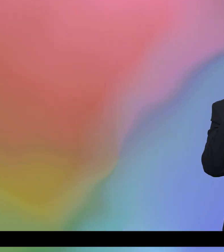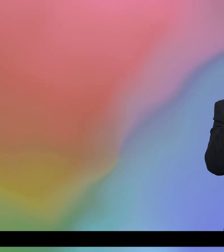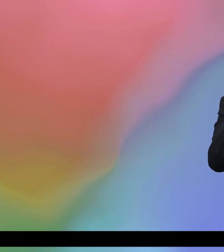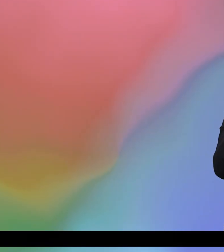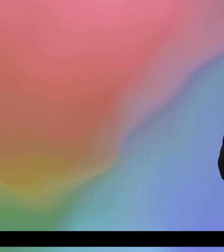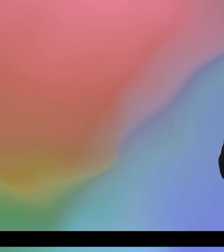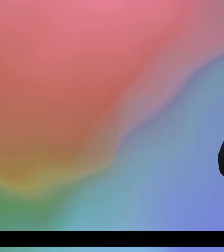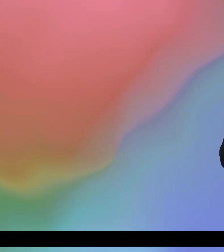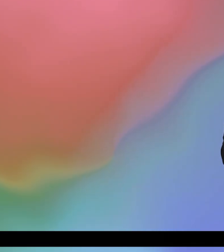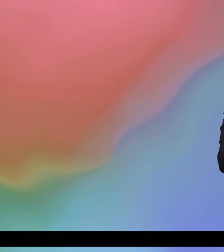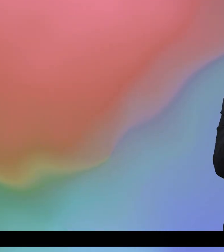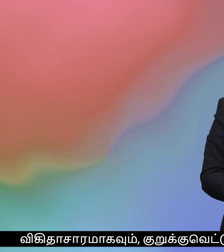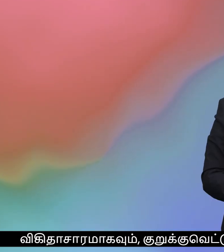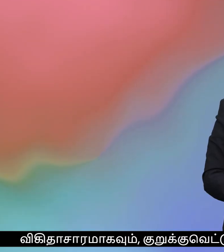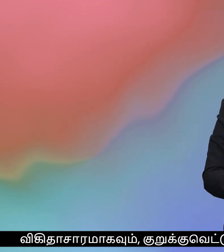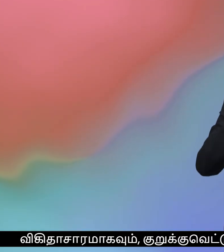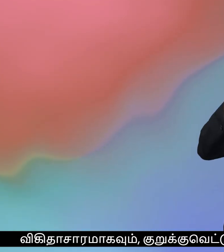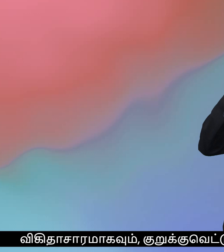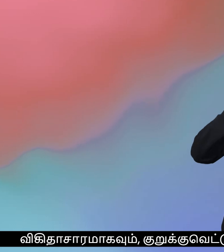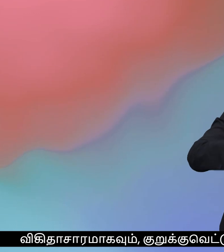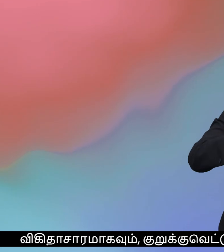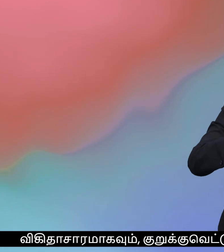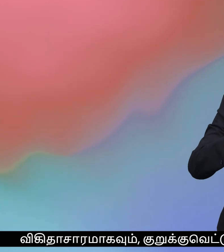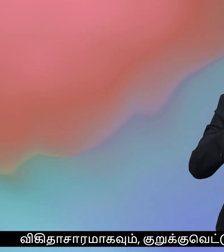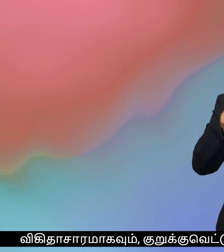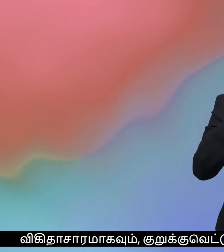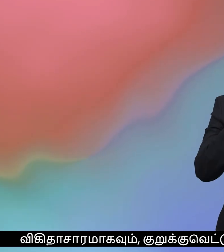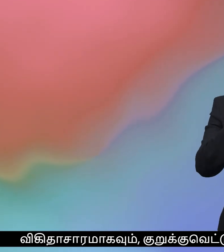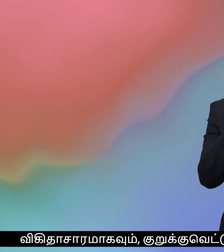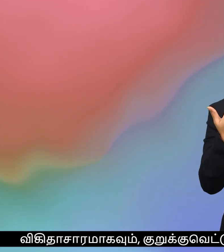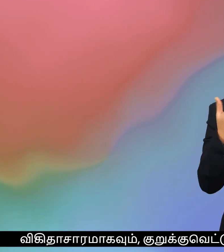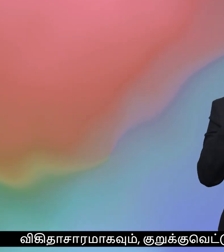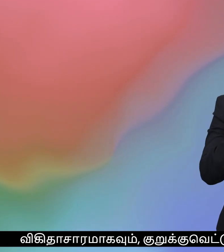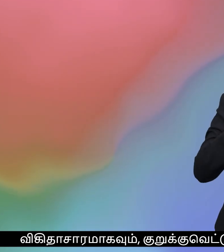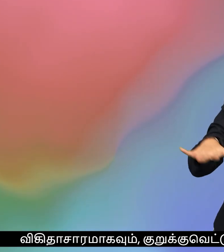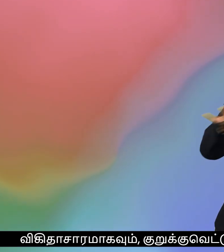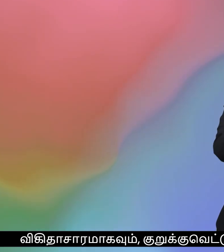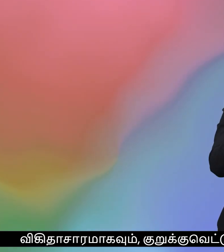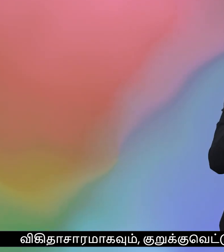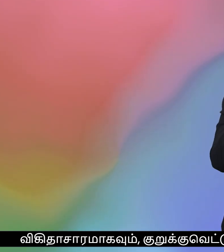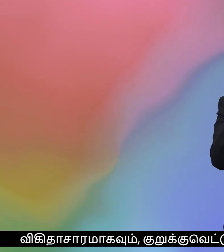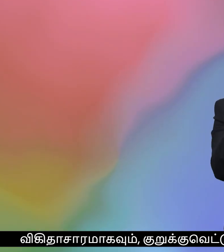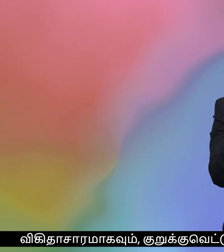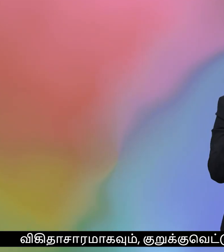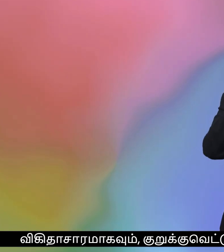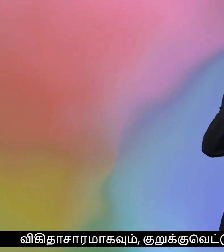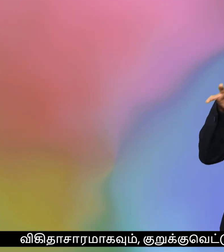க்கு நேரடியாக விகிதாசாரமாகவும் குறுக்குவெட்டு, அதாவது ஏ பகுதிக்கு